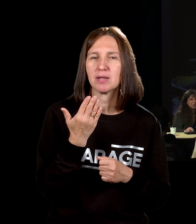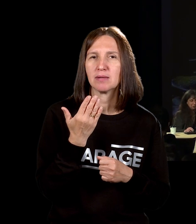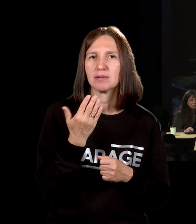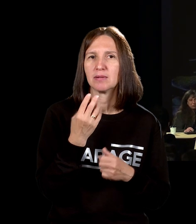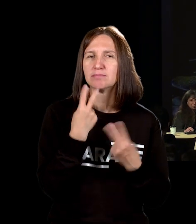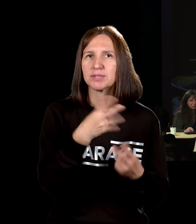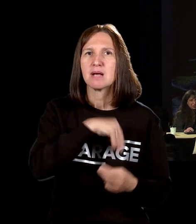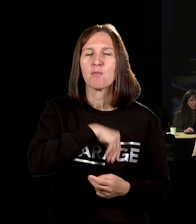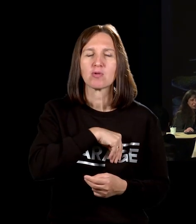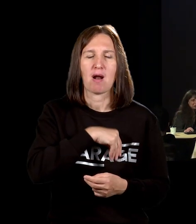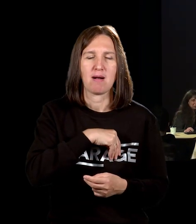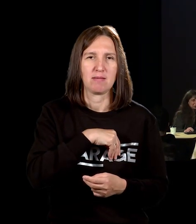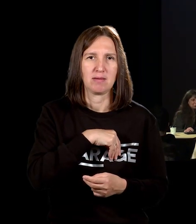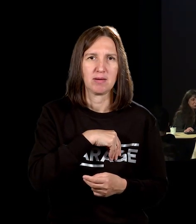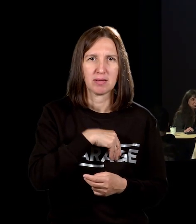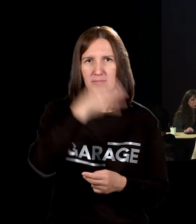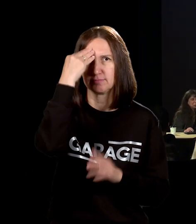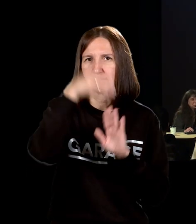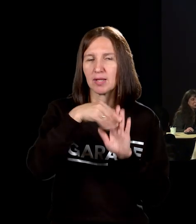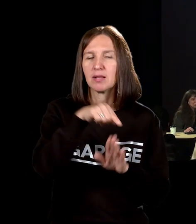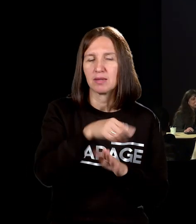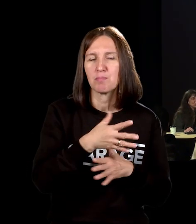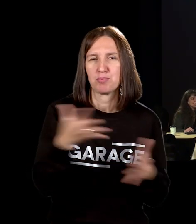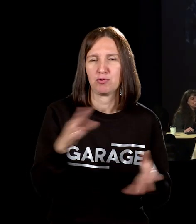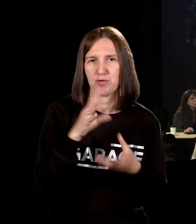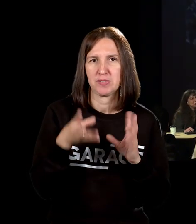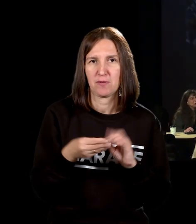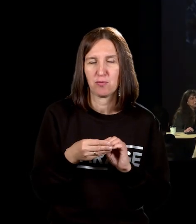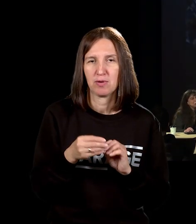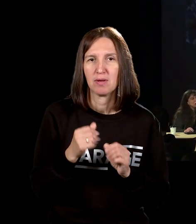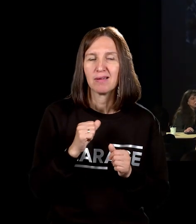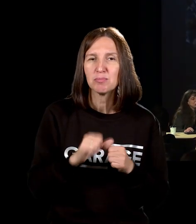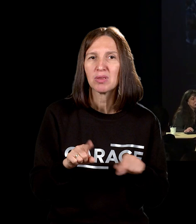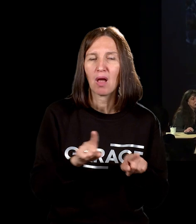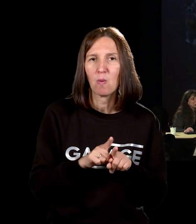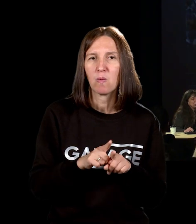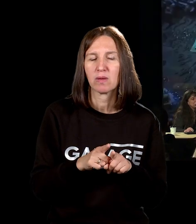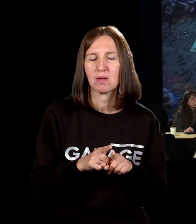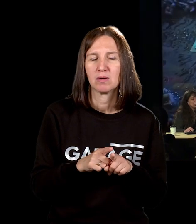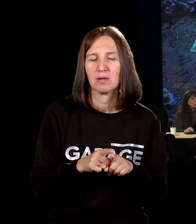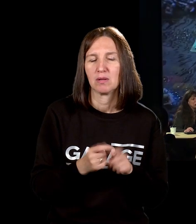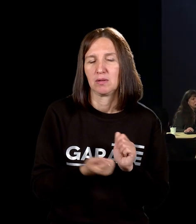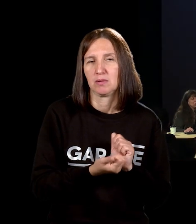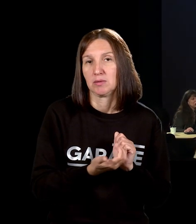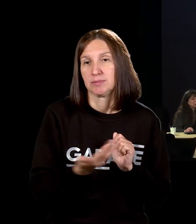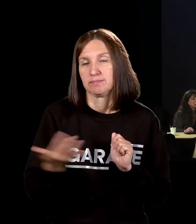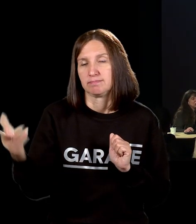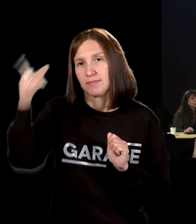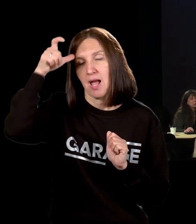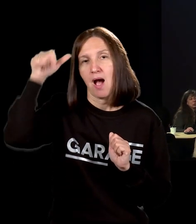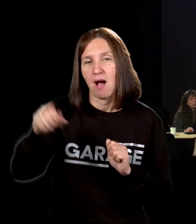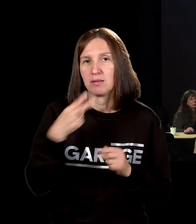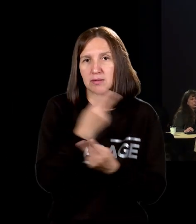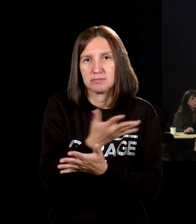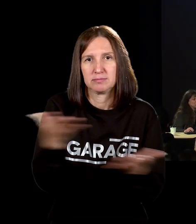с моральным пафосом, да, они там как раз больше всего присутствуют. Вот такой вот как бы бесконечный ад, который открыт для